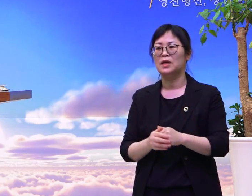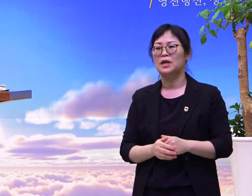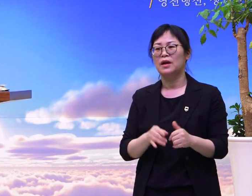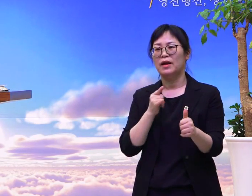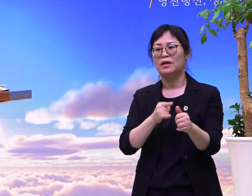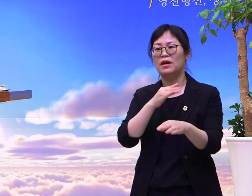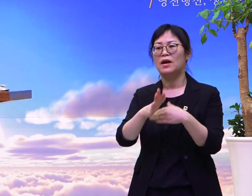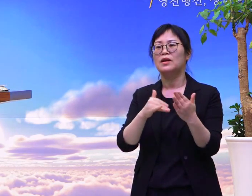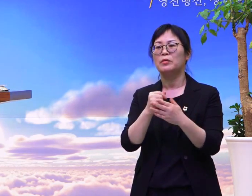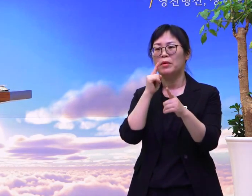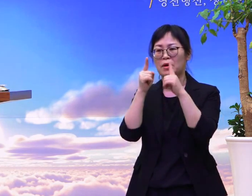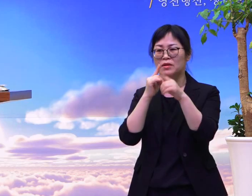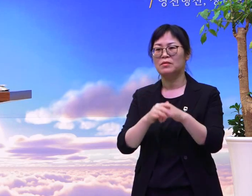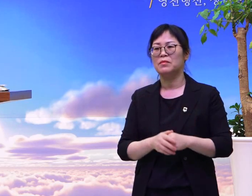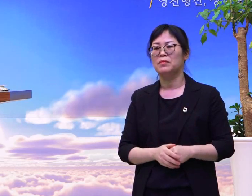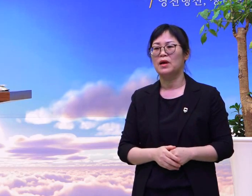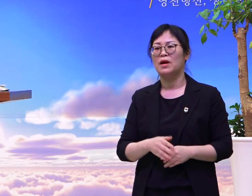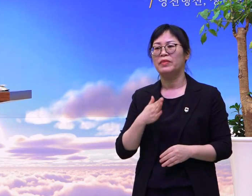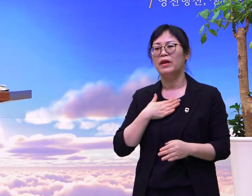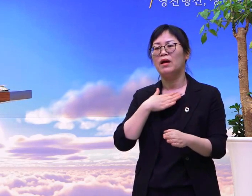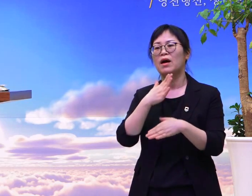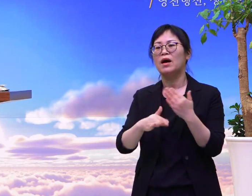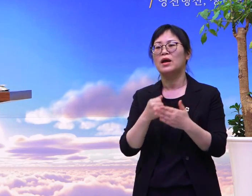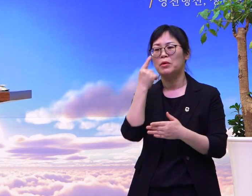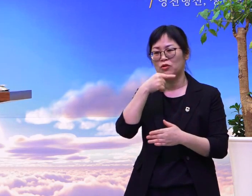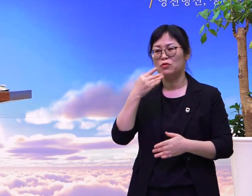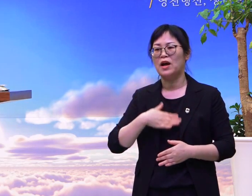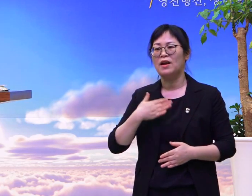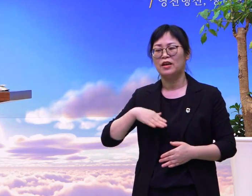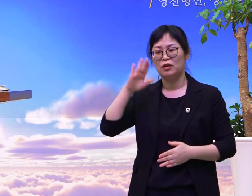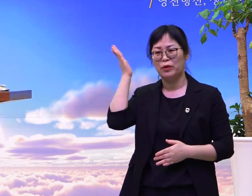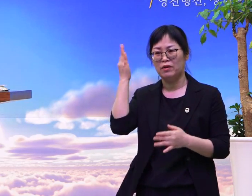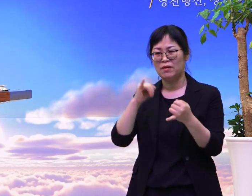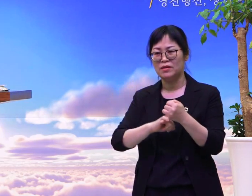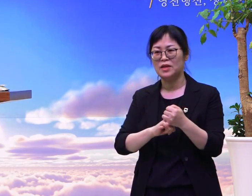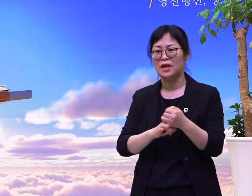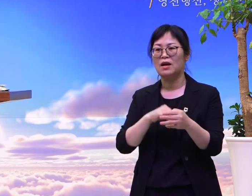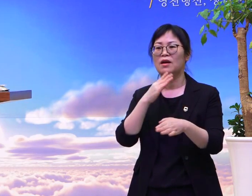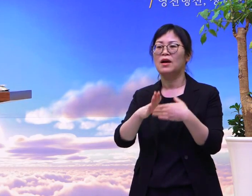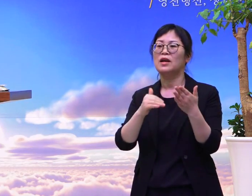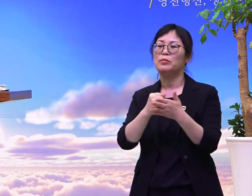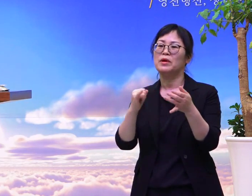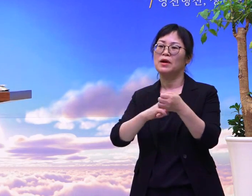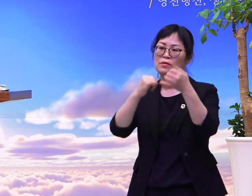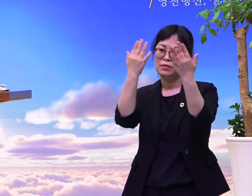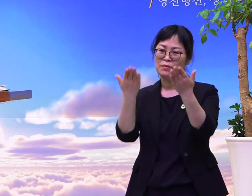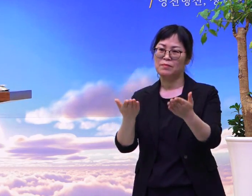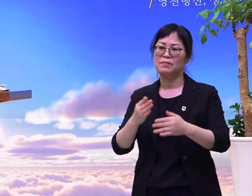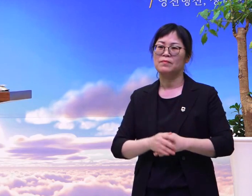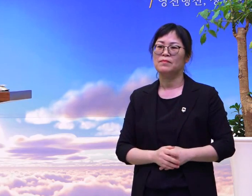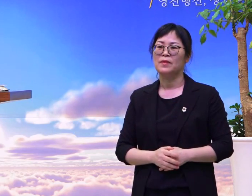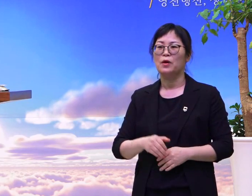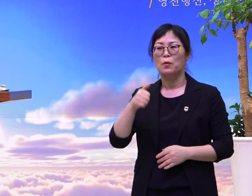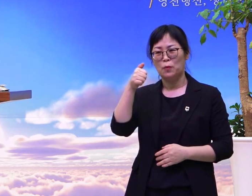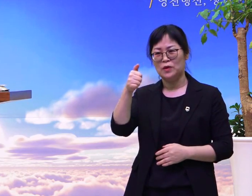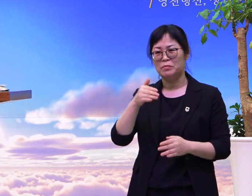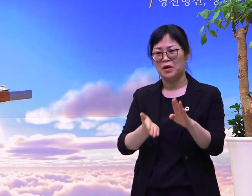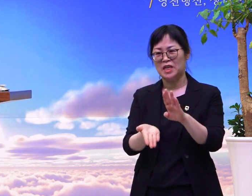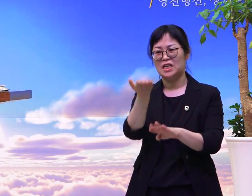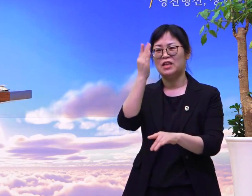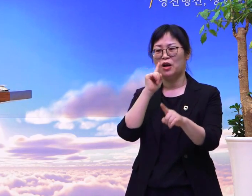알게 되기를 그렇게 원하셨던 것입니다. 그리고 그렇게 알게 될 것이다 하나님이 약속을 주신 것입니다. 50번 이상이다.